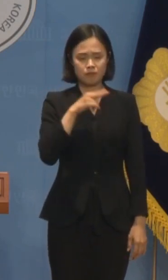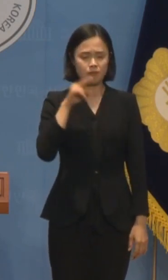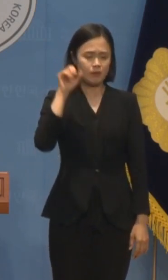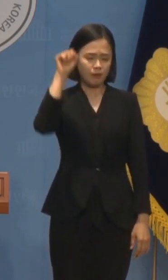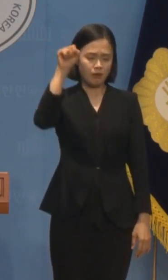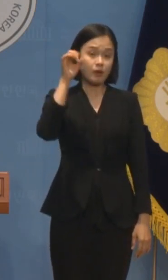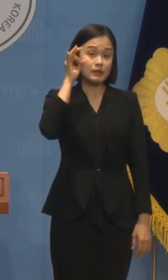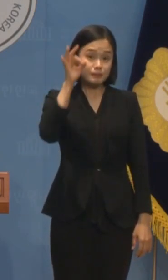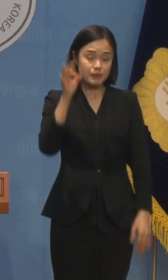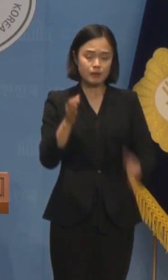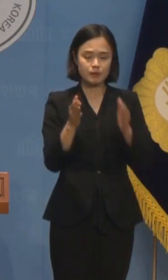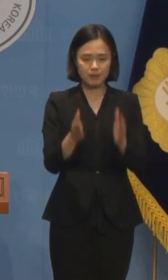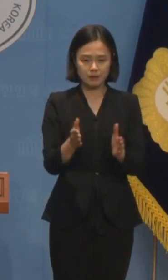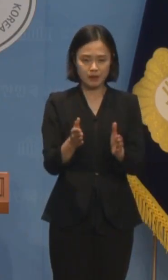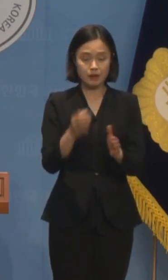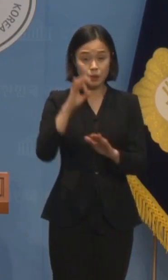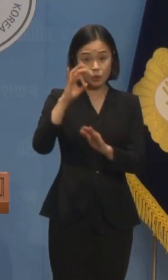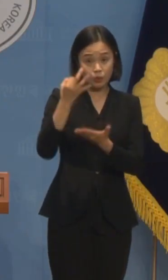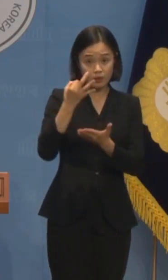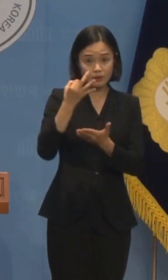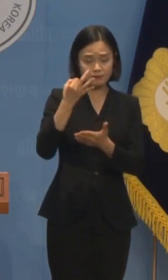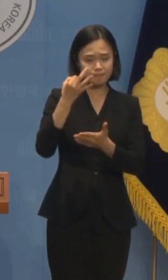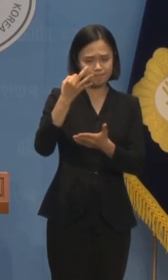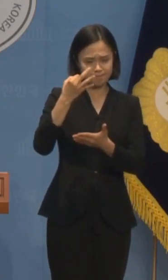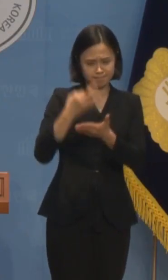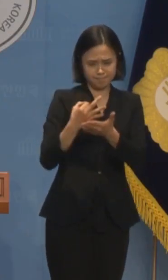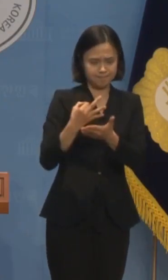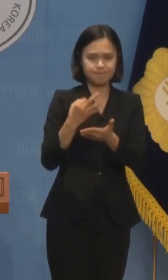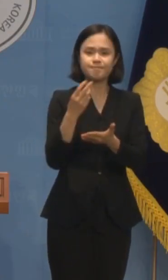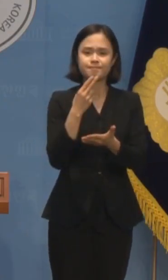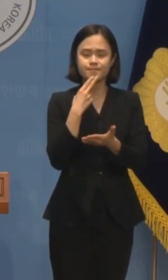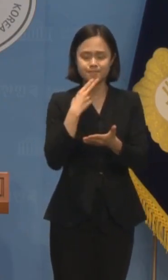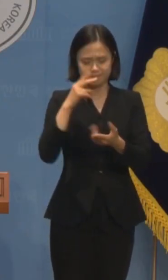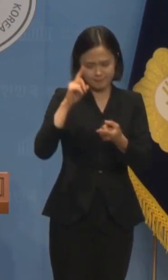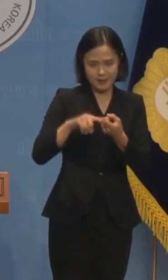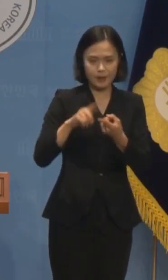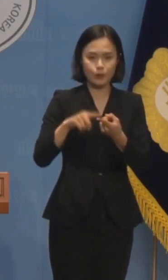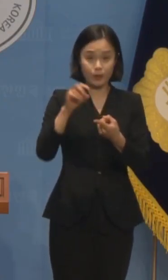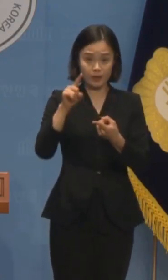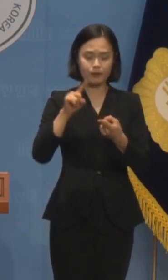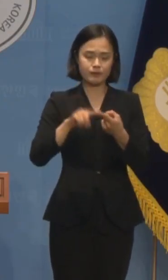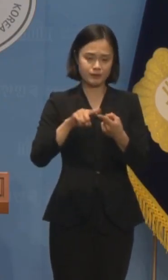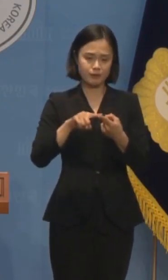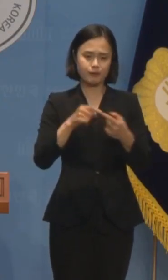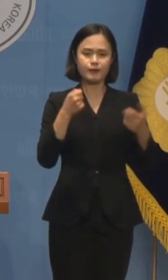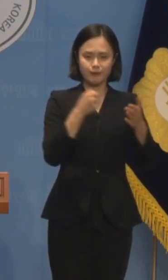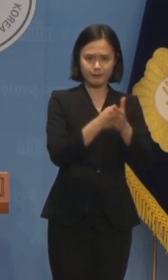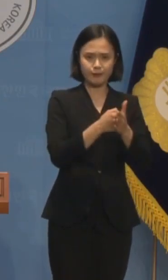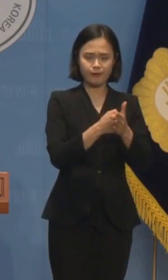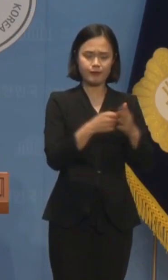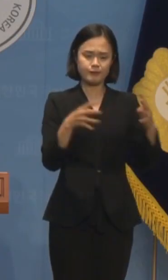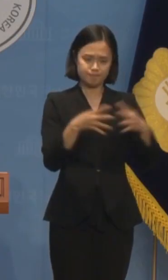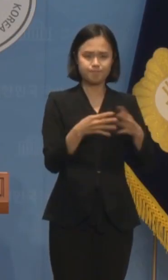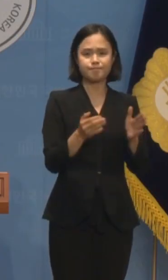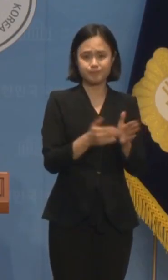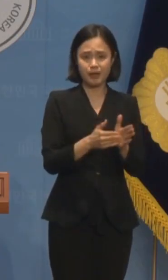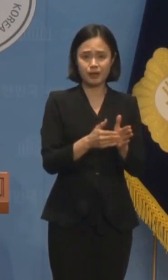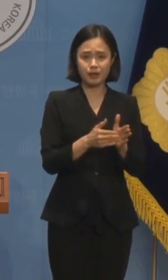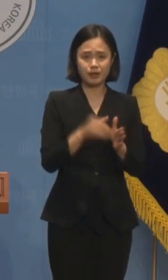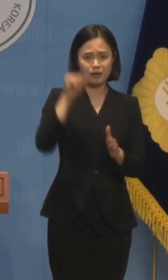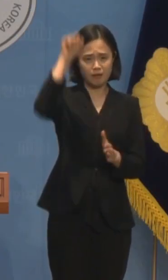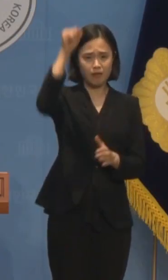임금 동결로 투쟁을 마무리하였습니다. 30일 동안 광고탑 위에 고공농성했던